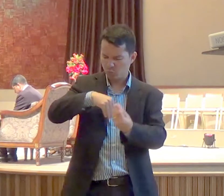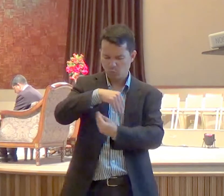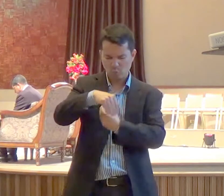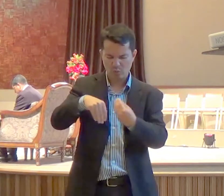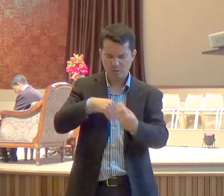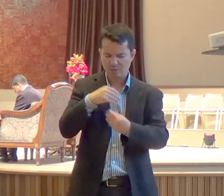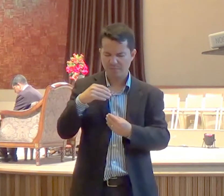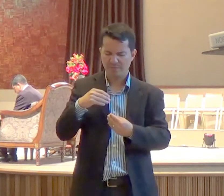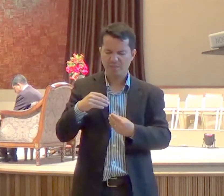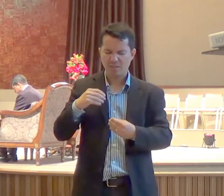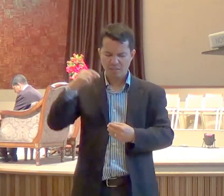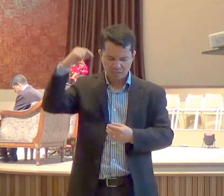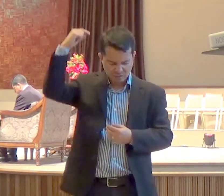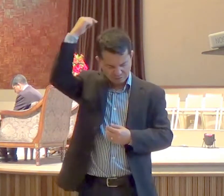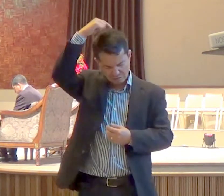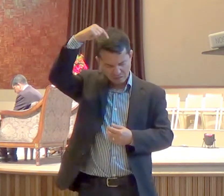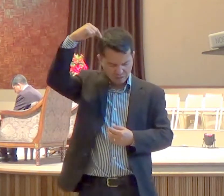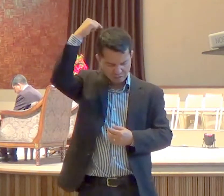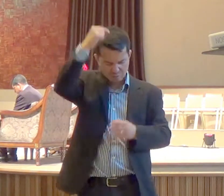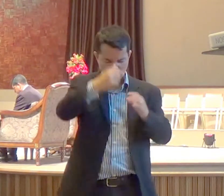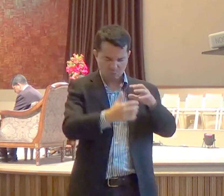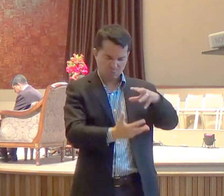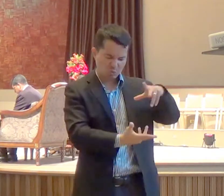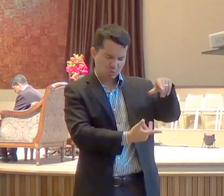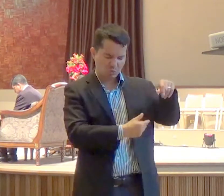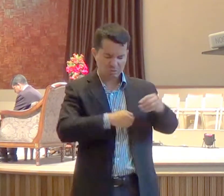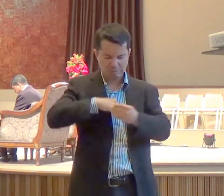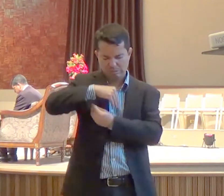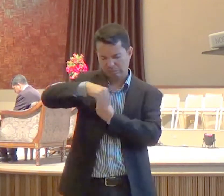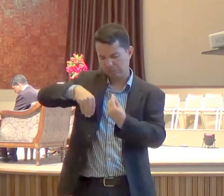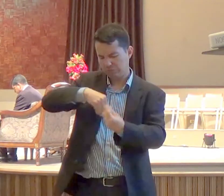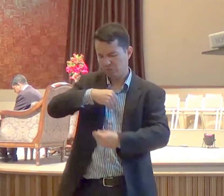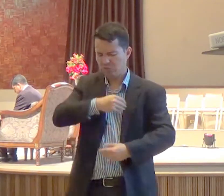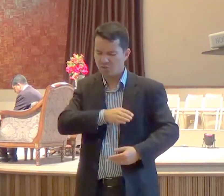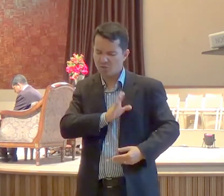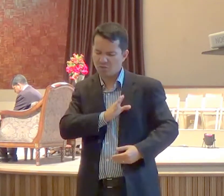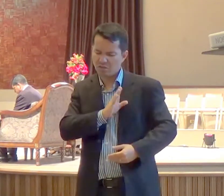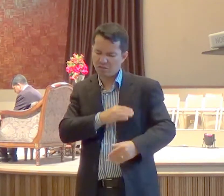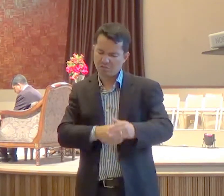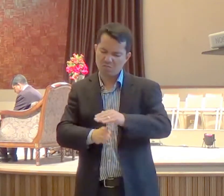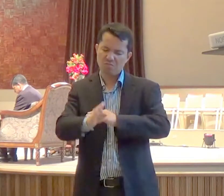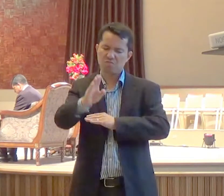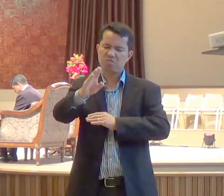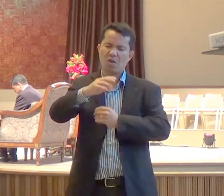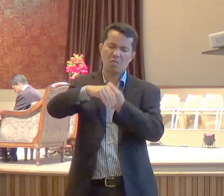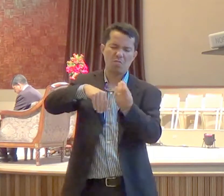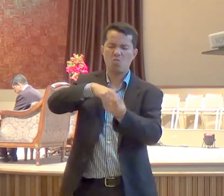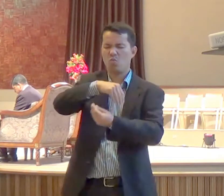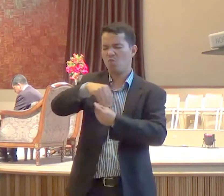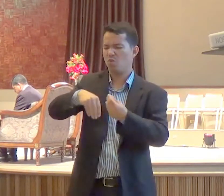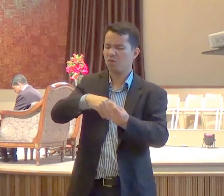levamos o nosso coração santo, para um lugar pagão, para festejar,